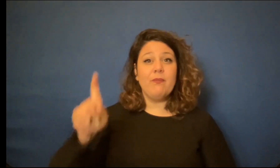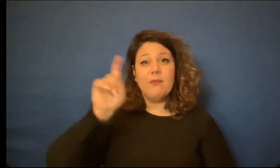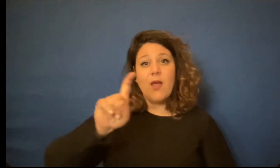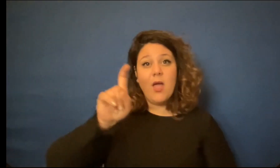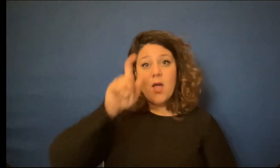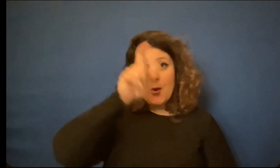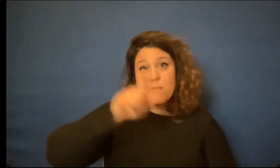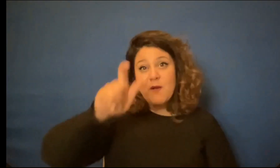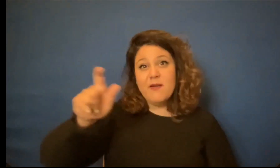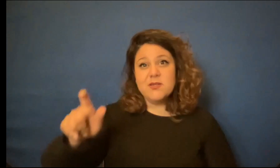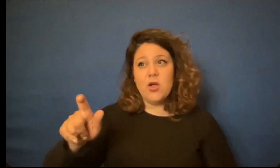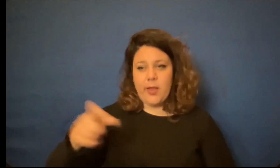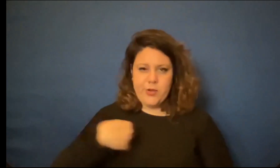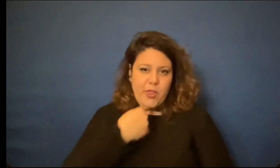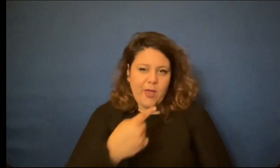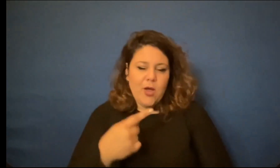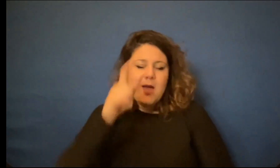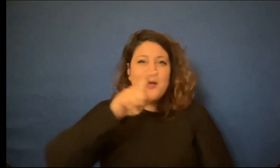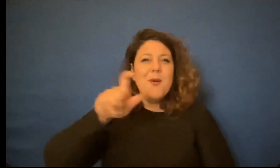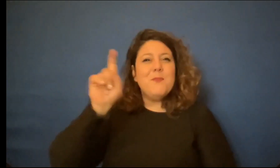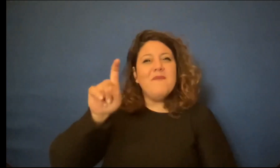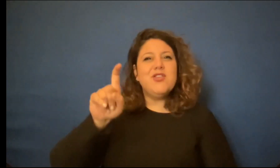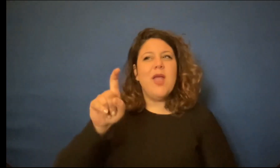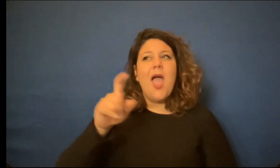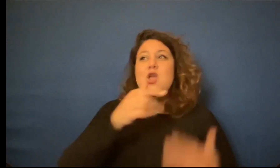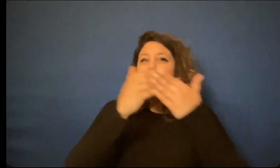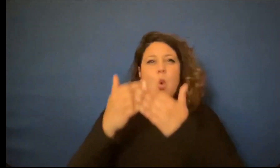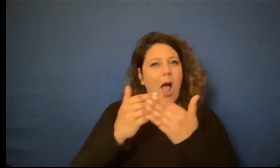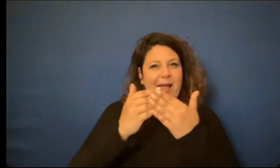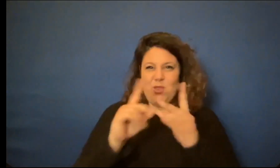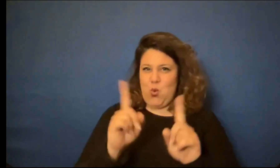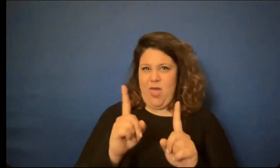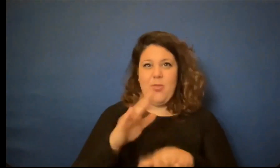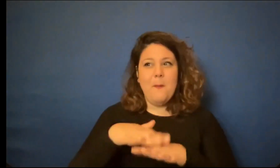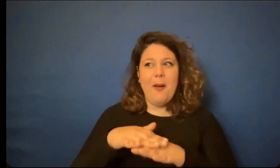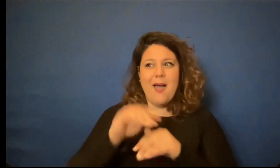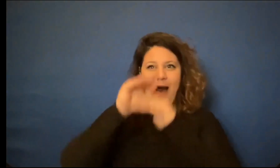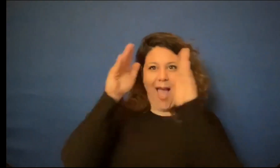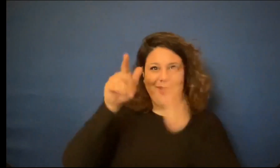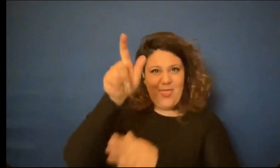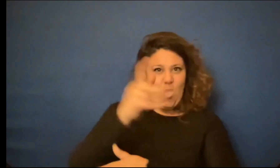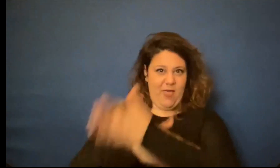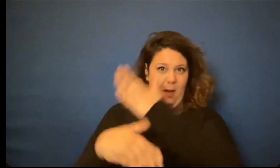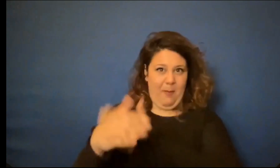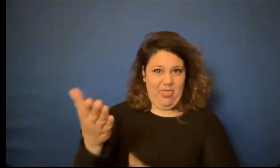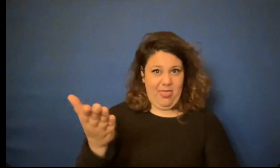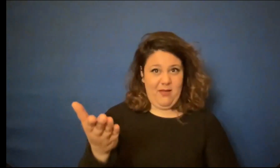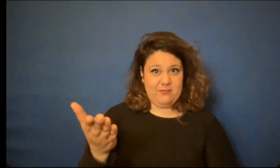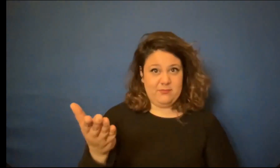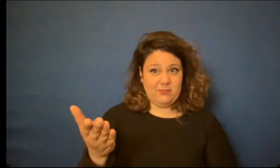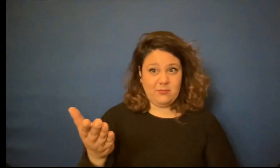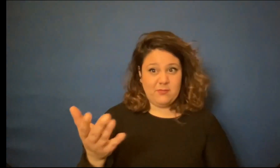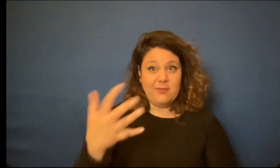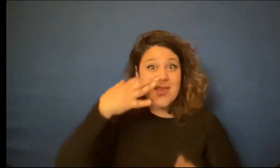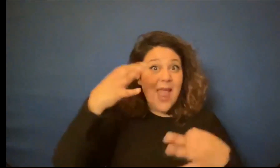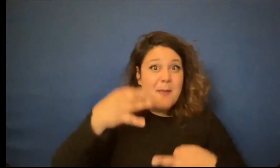que no han estudiado para estar con discapacitados, no saben realmente si atienden a un modelo.